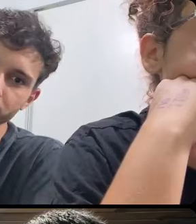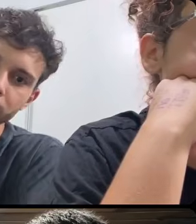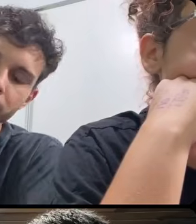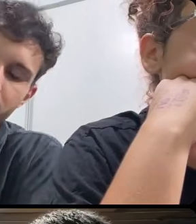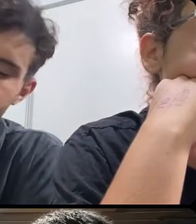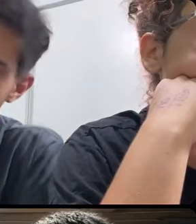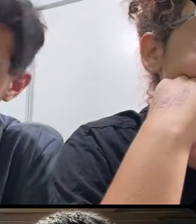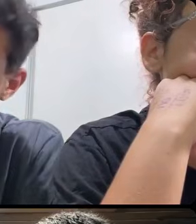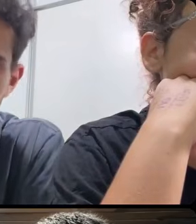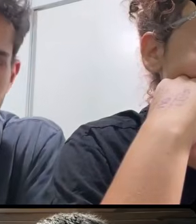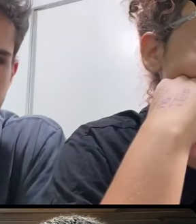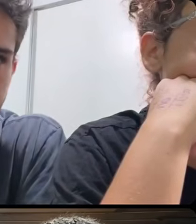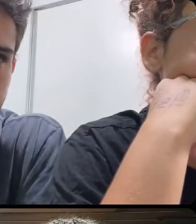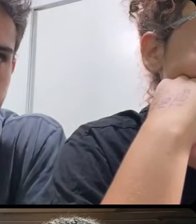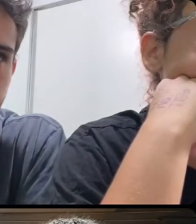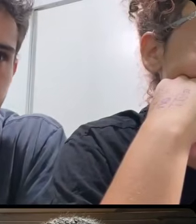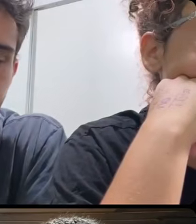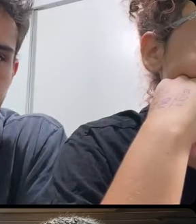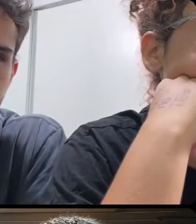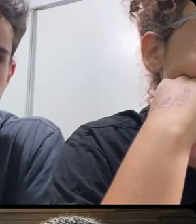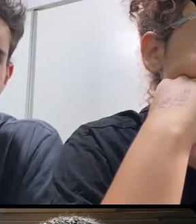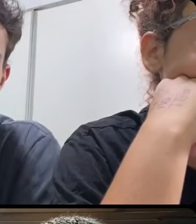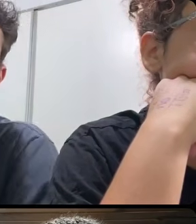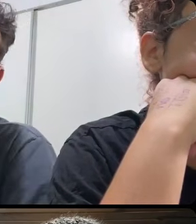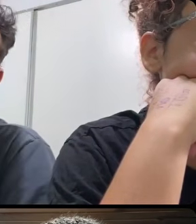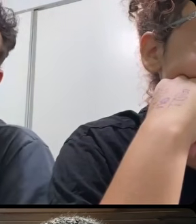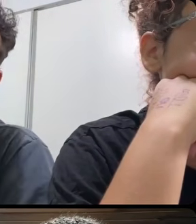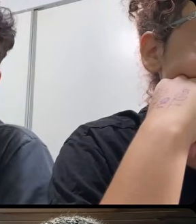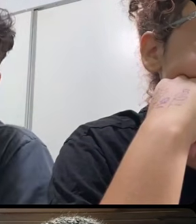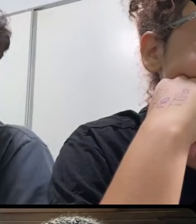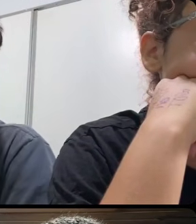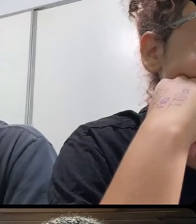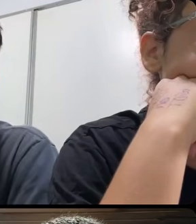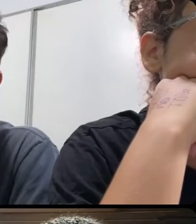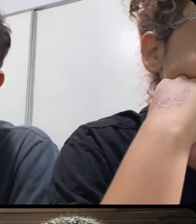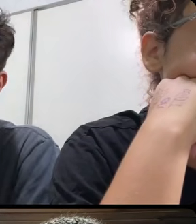né, então, que eu conheci a Rafa.